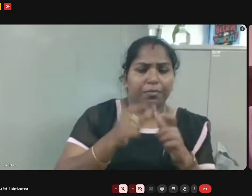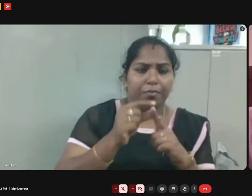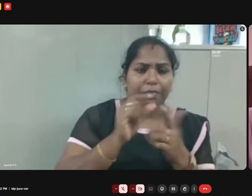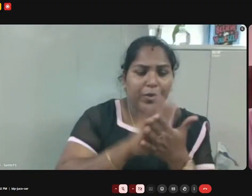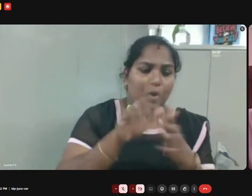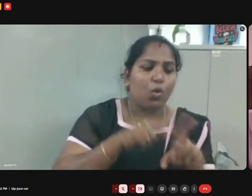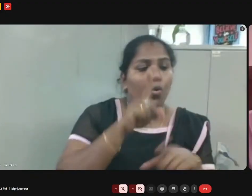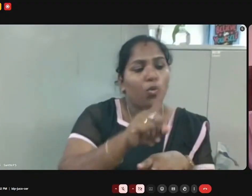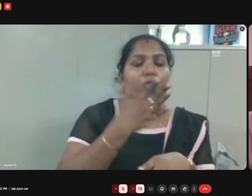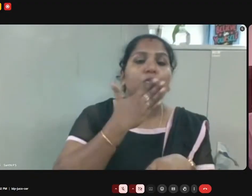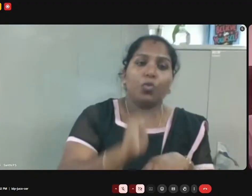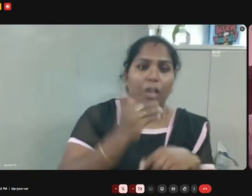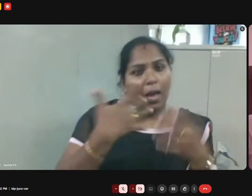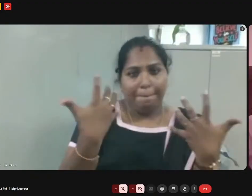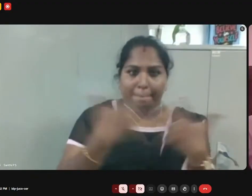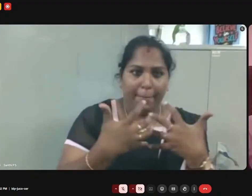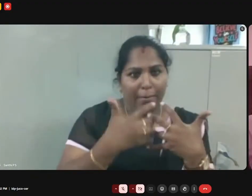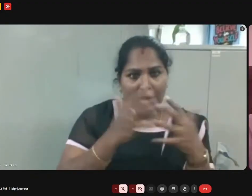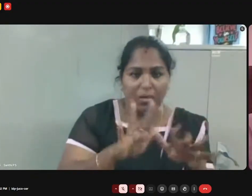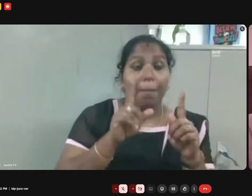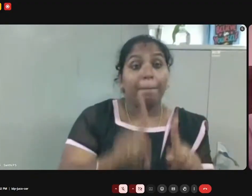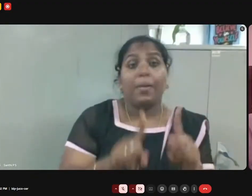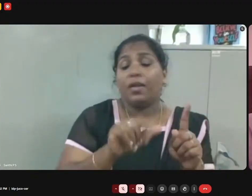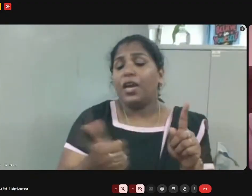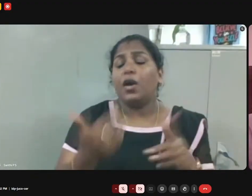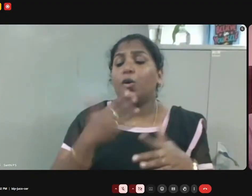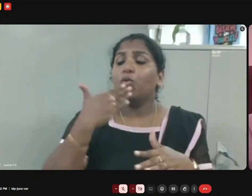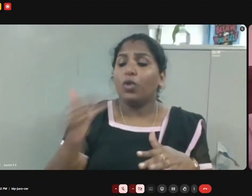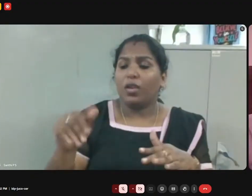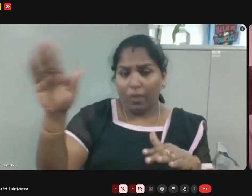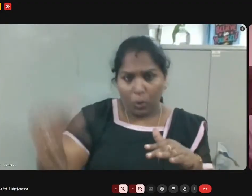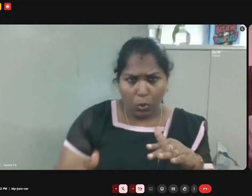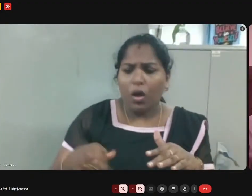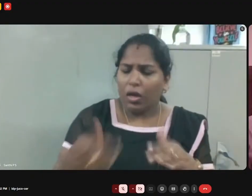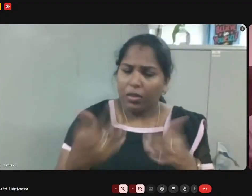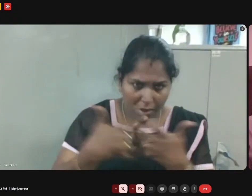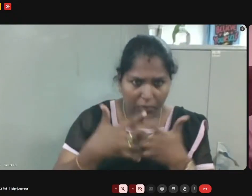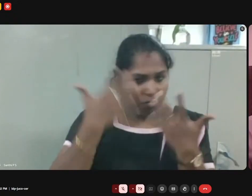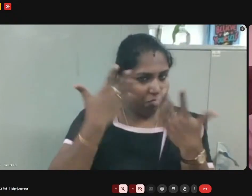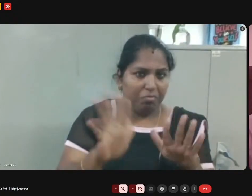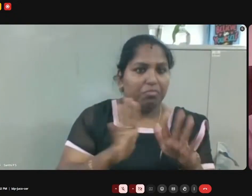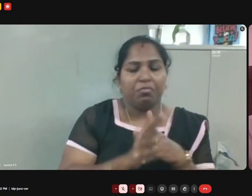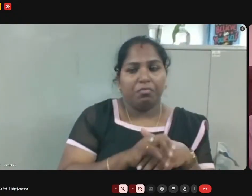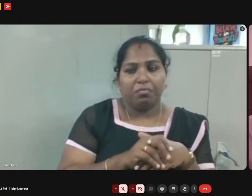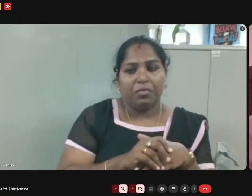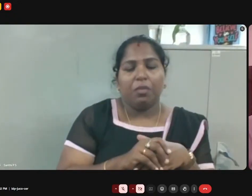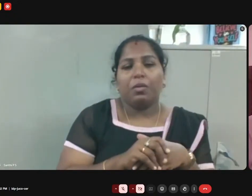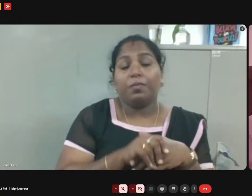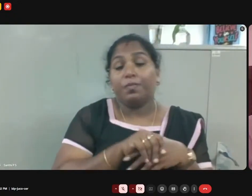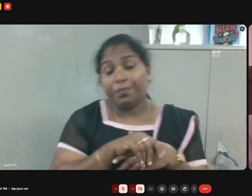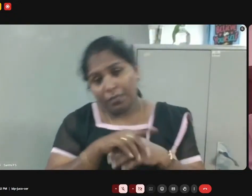അവർക്ക് ഓരോരോ ജീൻ തെറാപ്പിക്ക് ഓരോ മ്യൂട്ടേഷന് വേണ്ടിയിട്ടാണ് കൊടുക്കുന്നത്. ആ DMD ജീനിലെ ഓരോ മ്യൂട്ടേഷന് വേണ്ടിയാണ് ഓരോ തെറാപ്പി കൊടുക്കുന്നത്. അപ്പൊ ആ മ്യൂട്ടേഷൻ